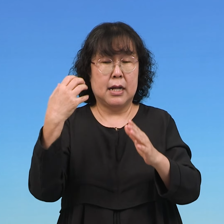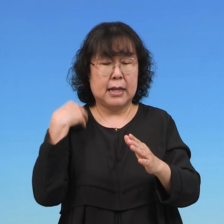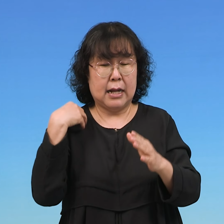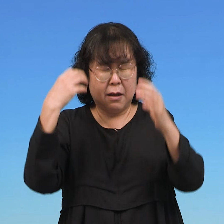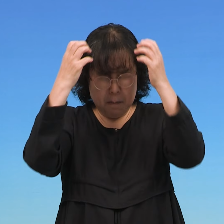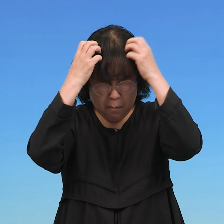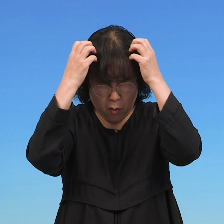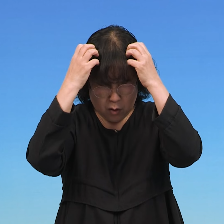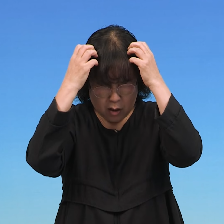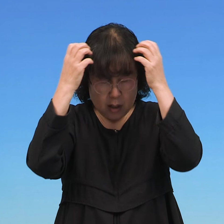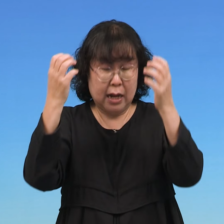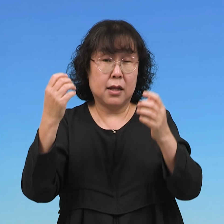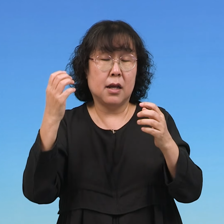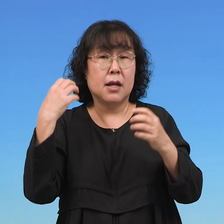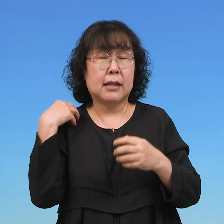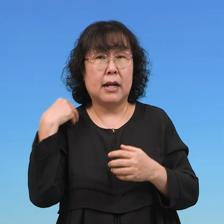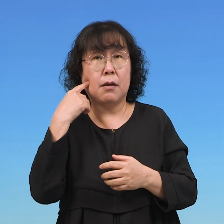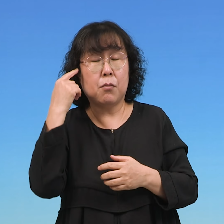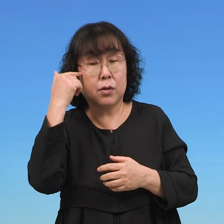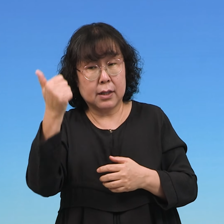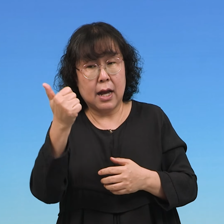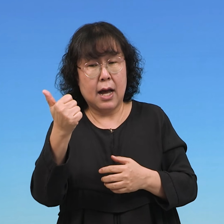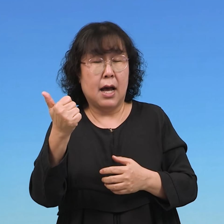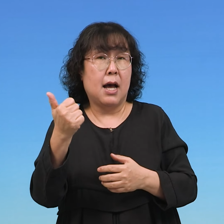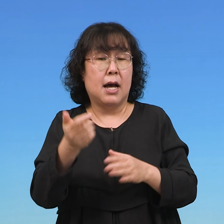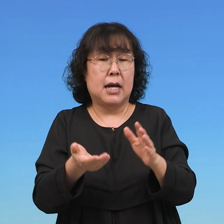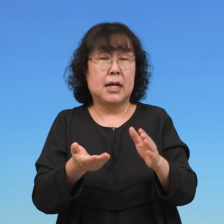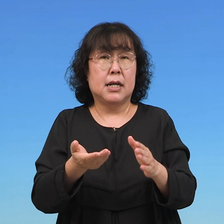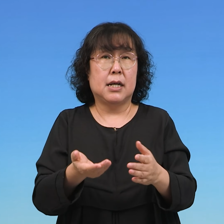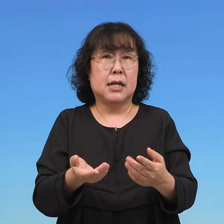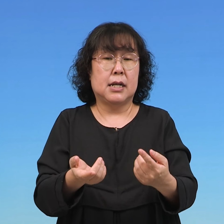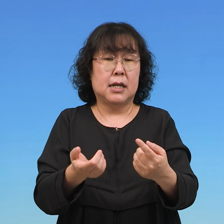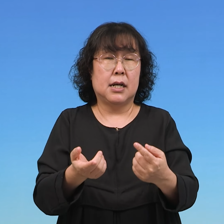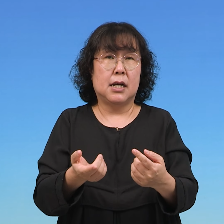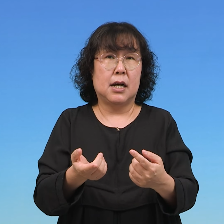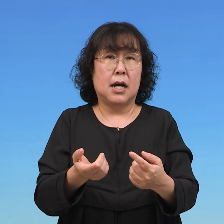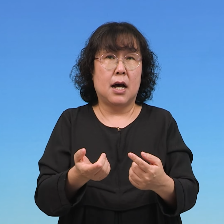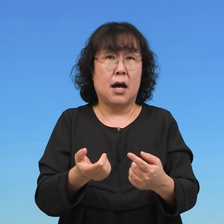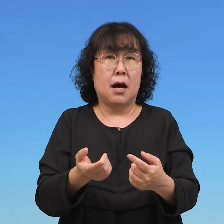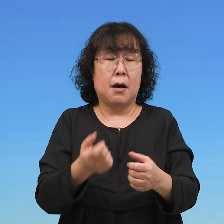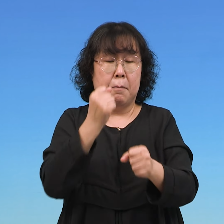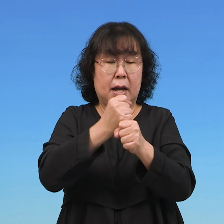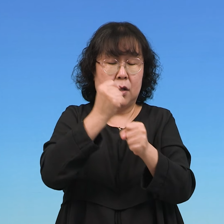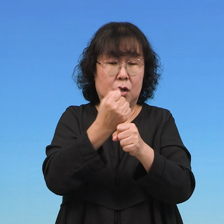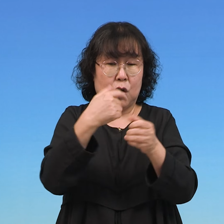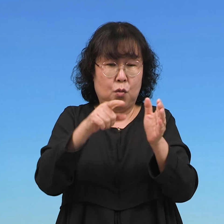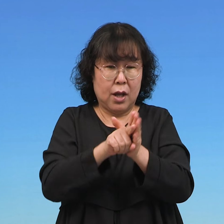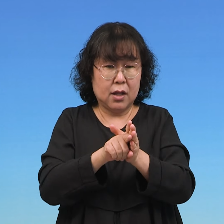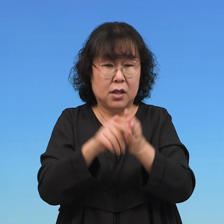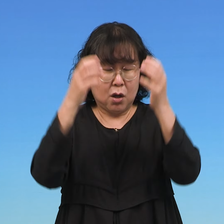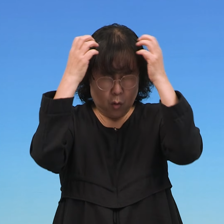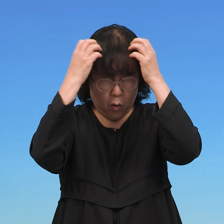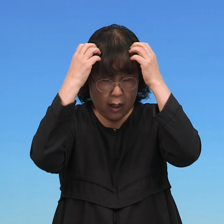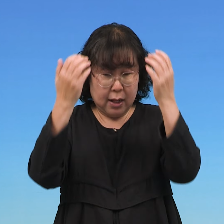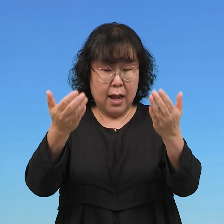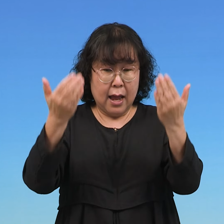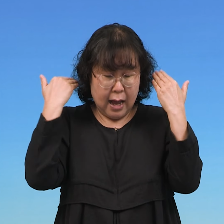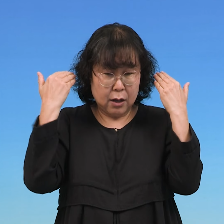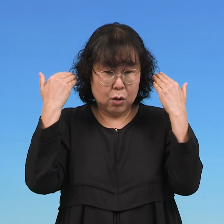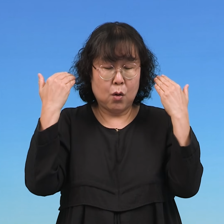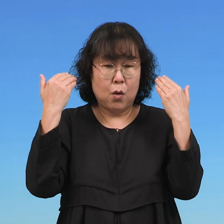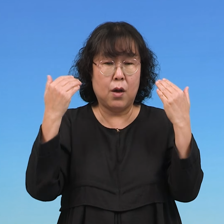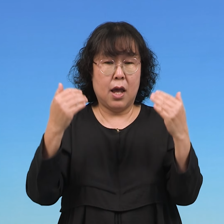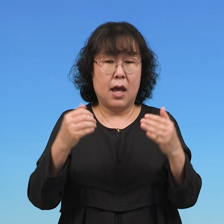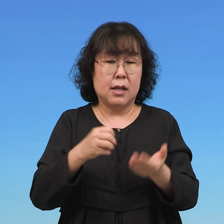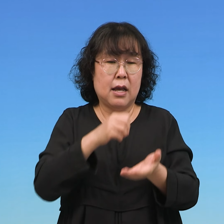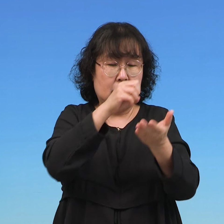지금 고난의 학교에 지금 훈련을 시키려고 입학했더니 어떻게 저렇게 철이 없냐고. 나중에 지금